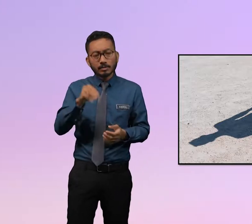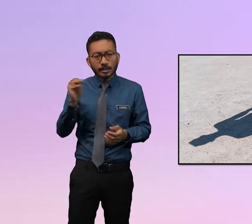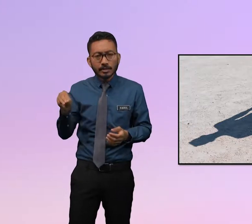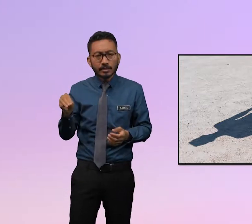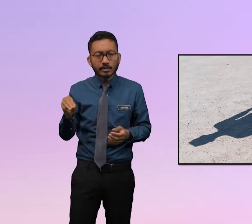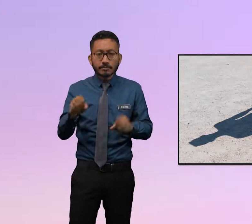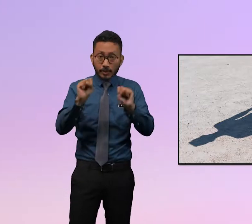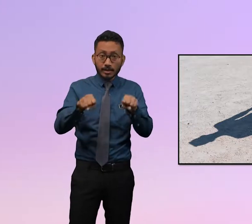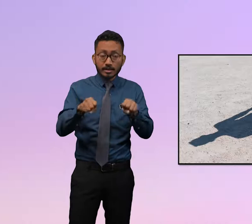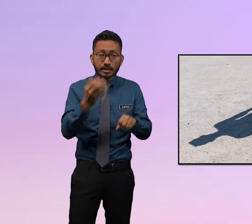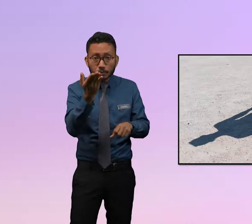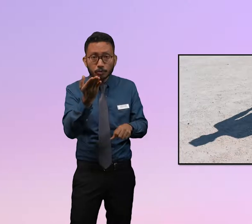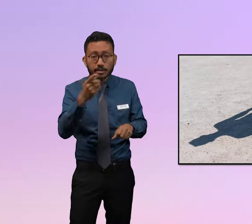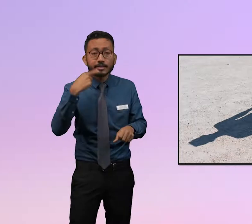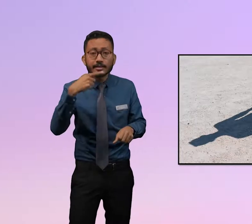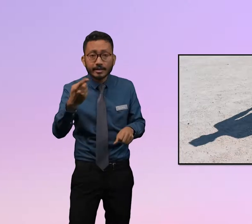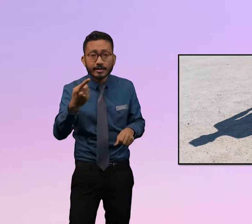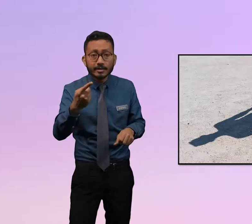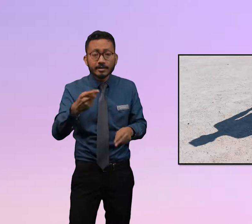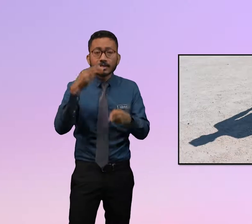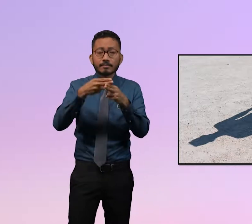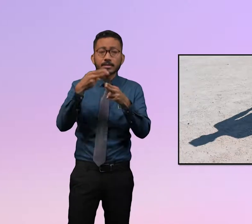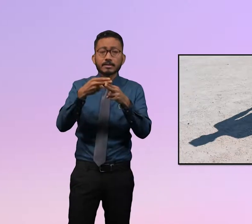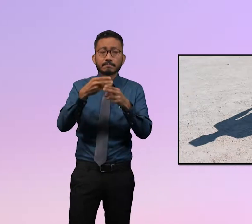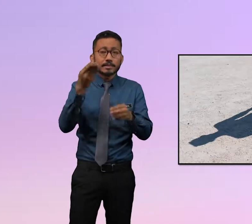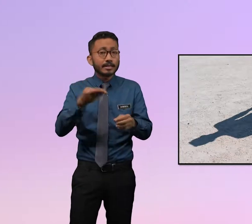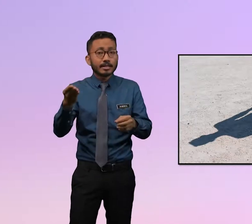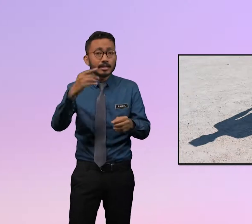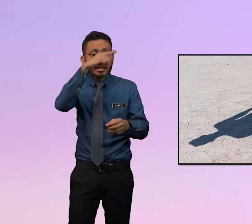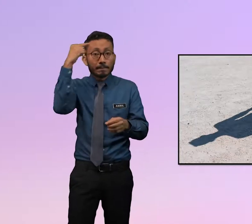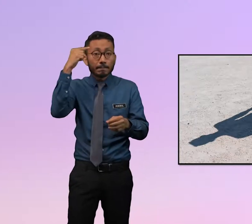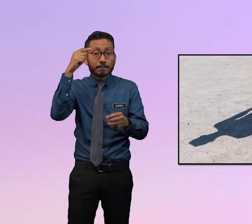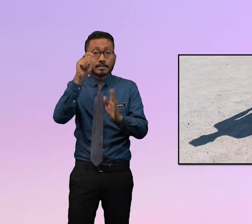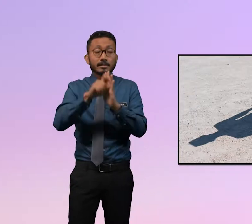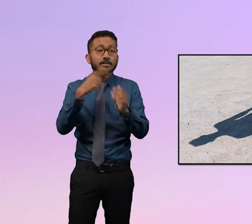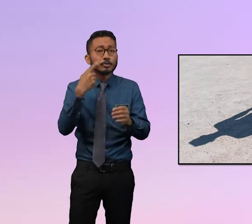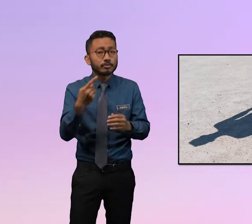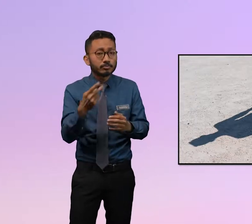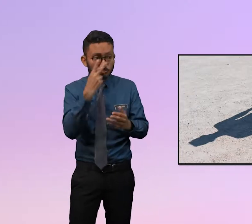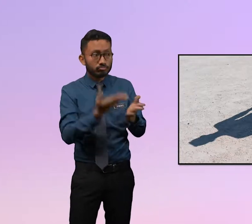Mula-mula, boleh kamu nyatakan nama benda hitam tersebut?